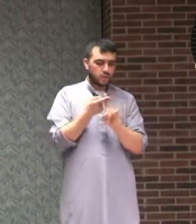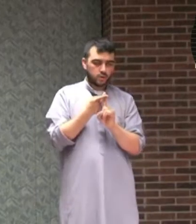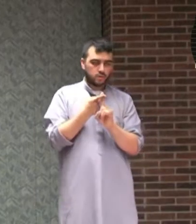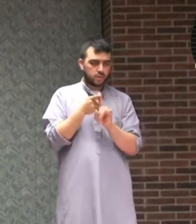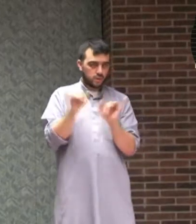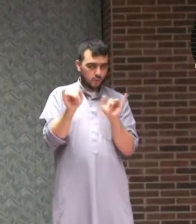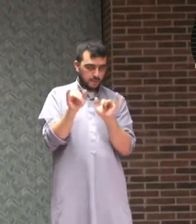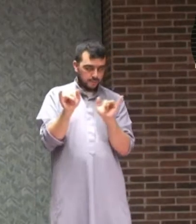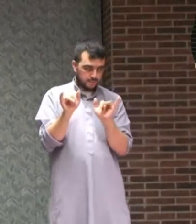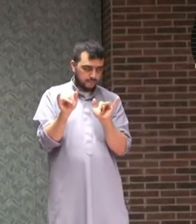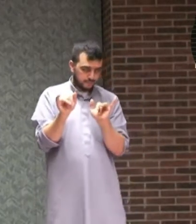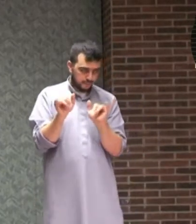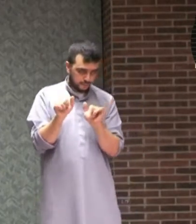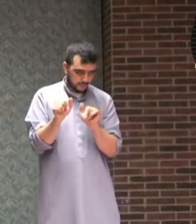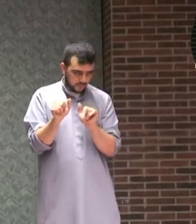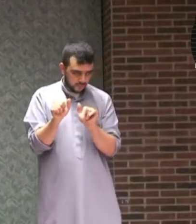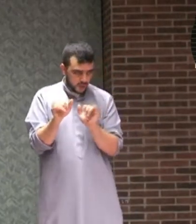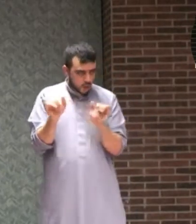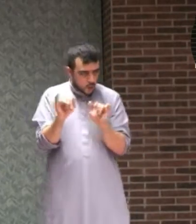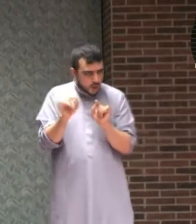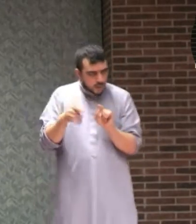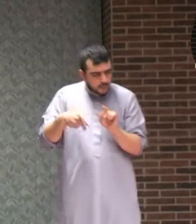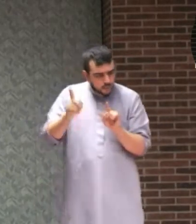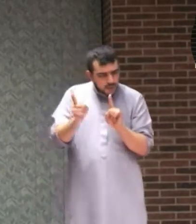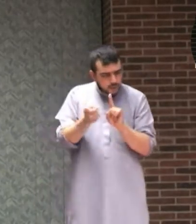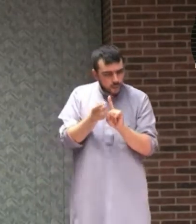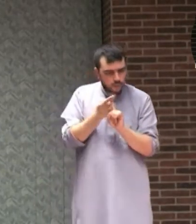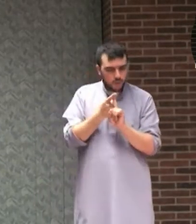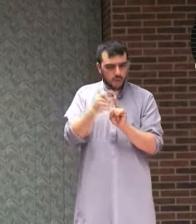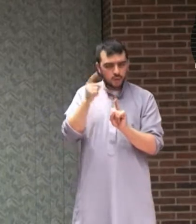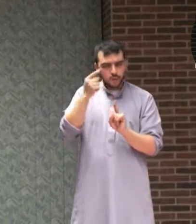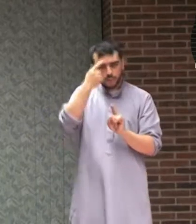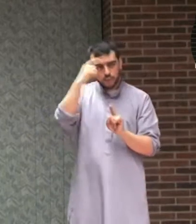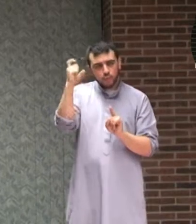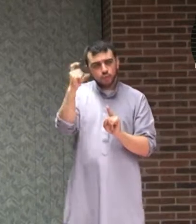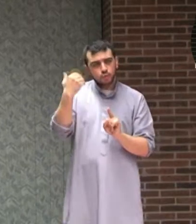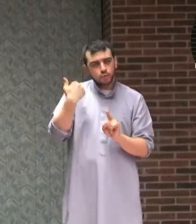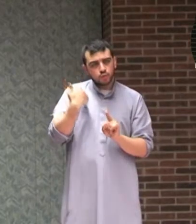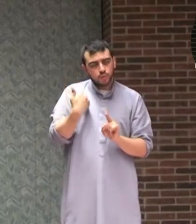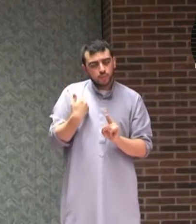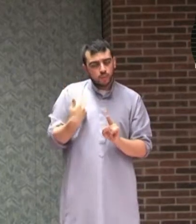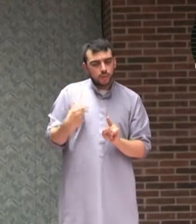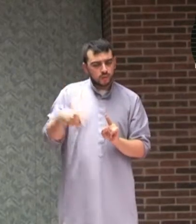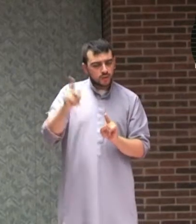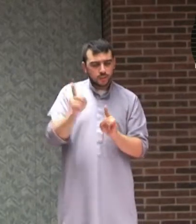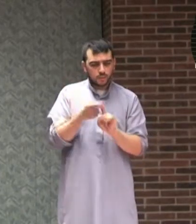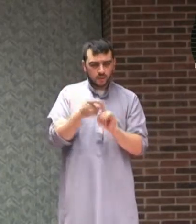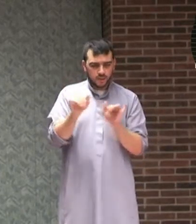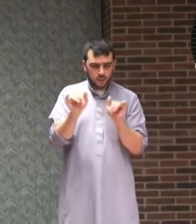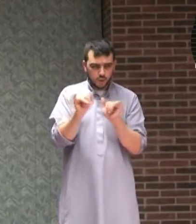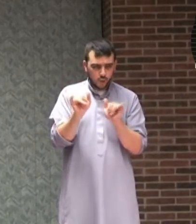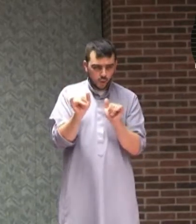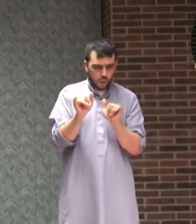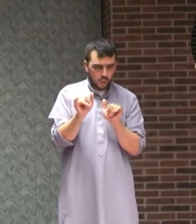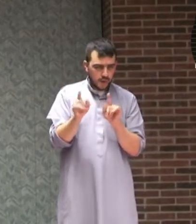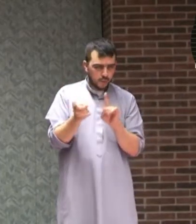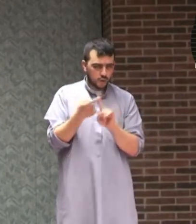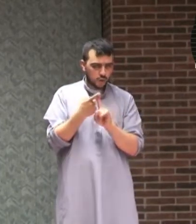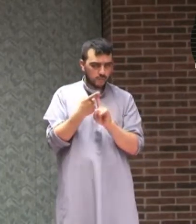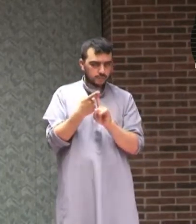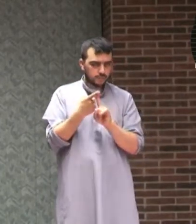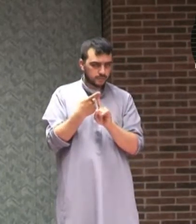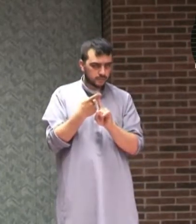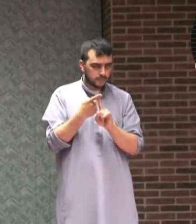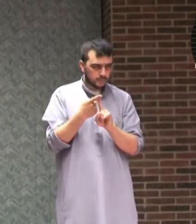ce qui est pour nous l'enseignement de base qui est vraiment pour nous la chose la plus importante, celle